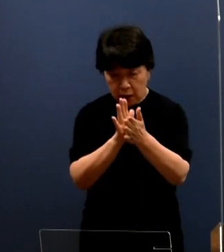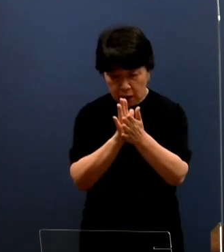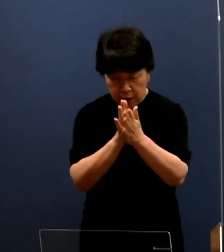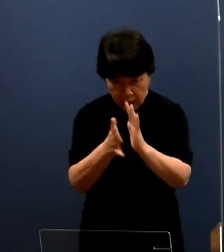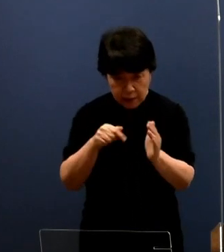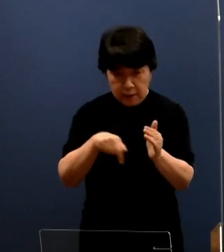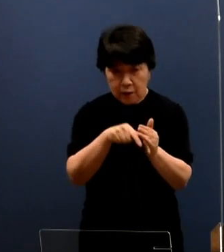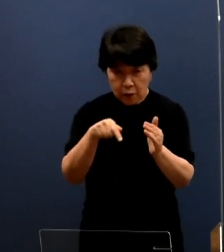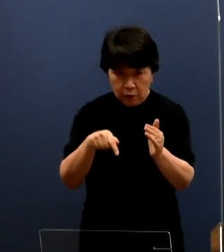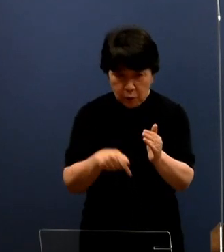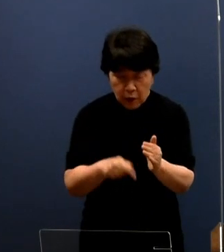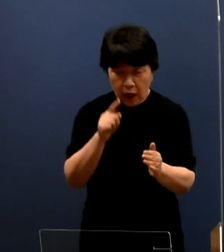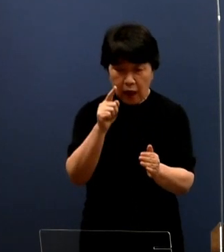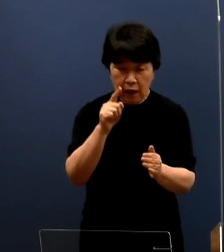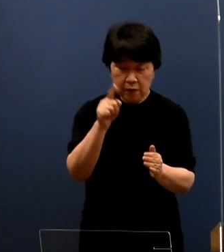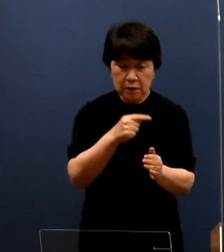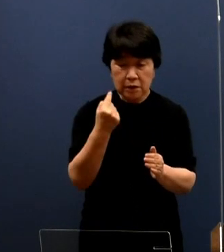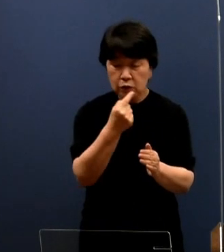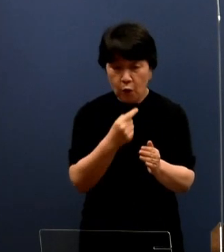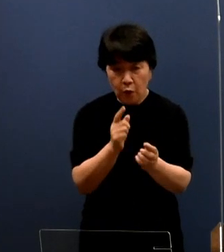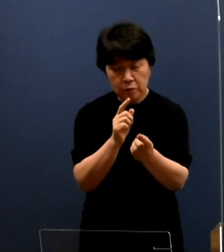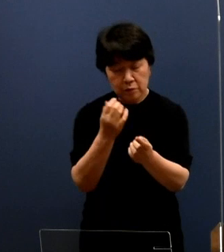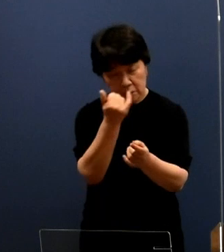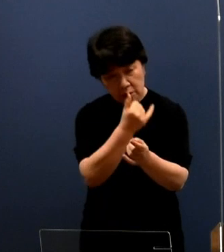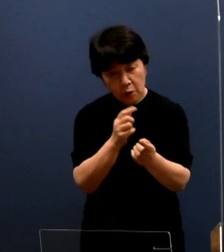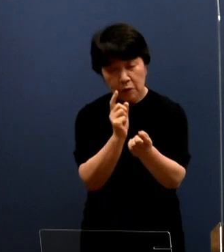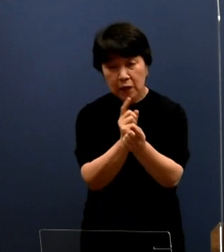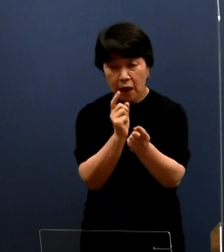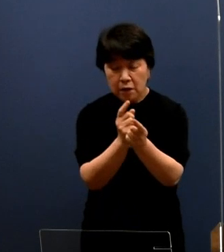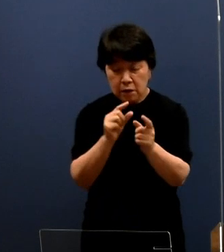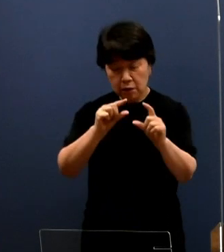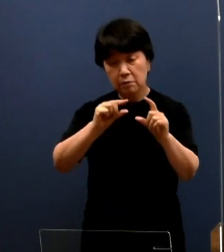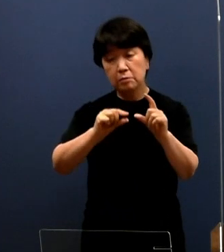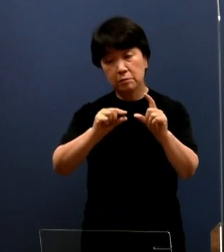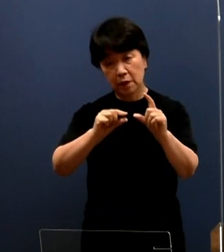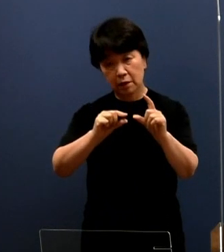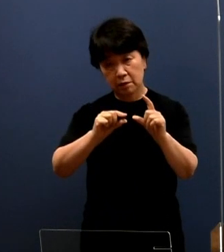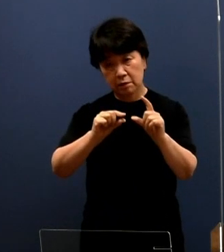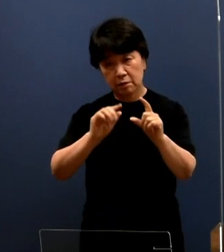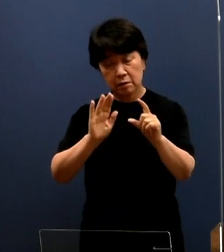人口対比で少ない。それに対して、